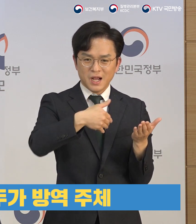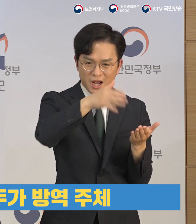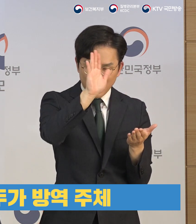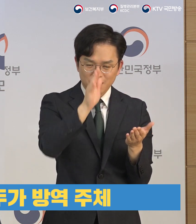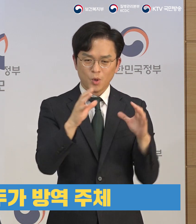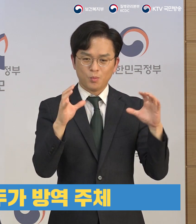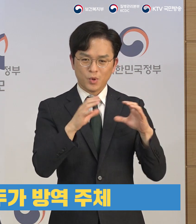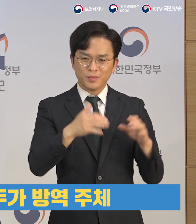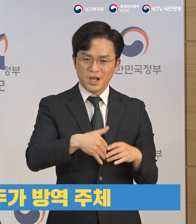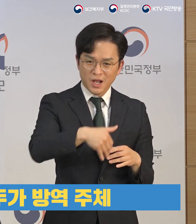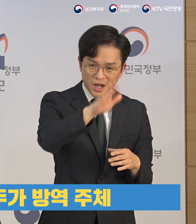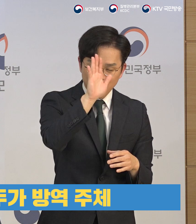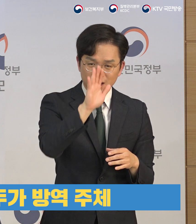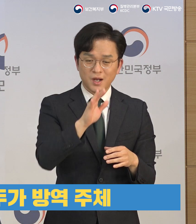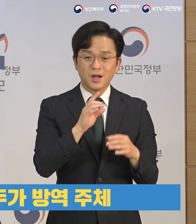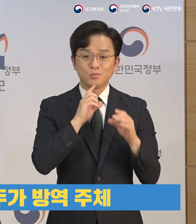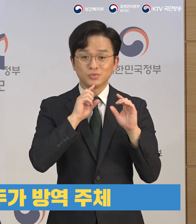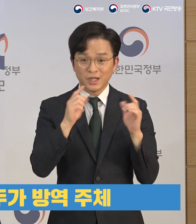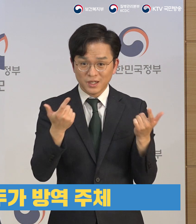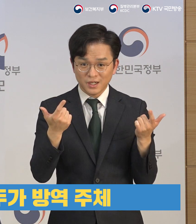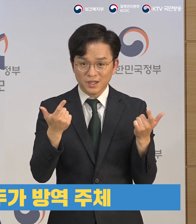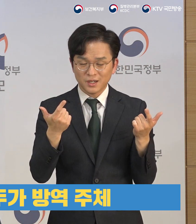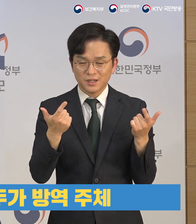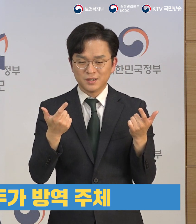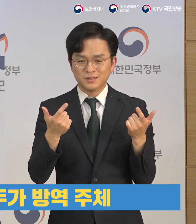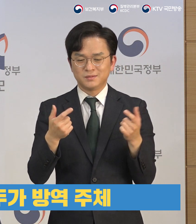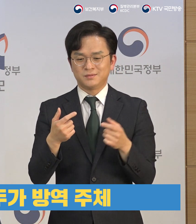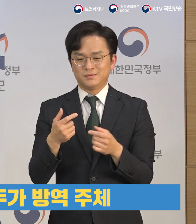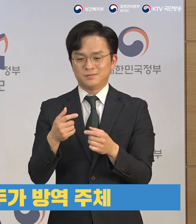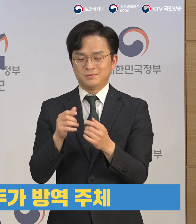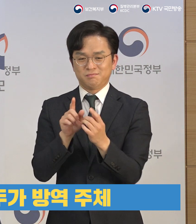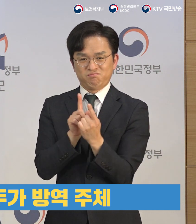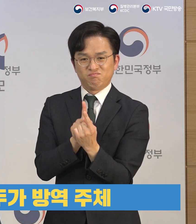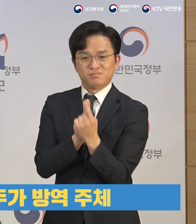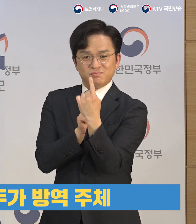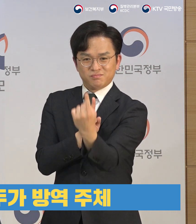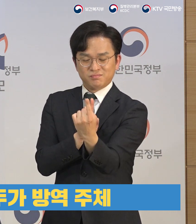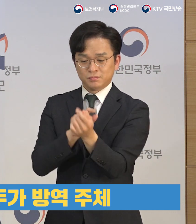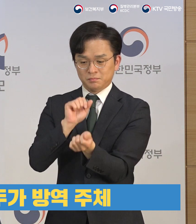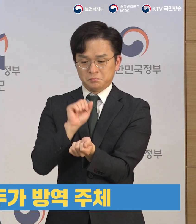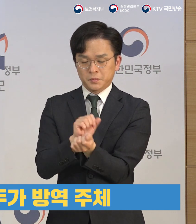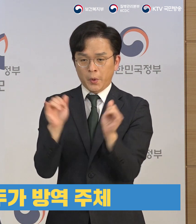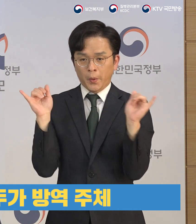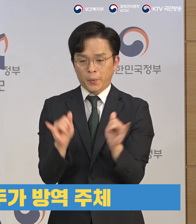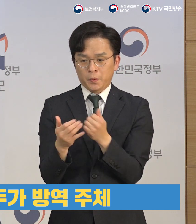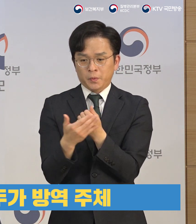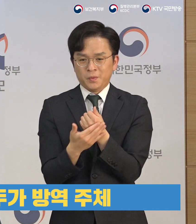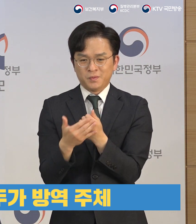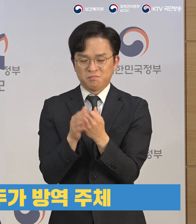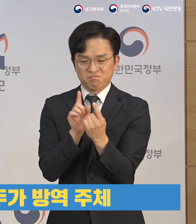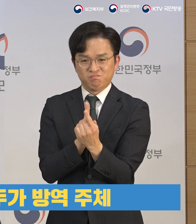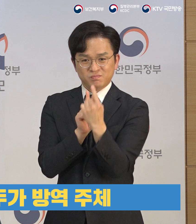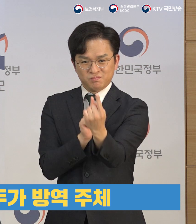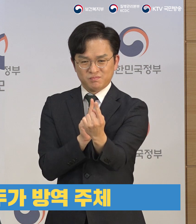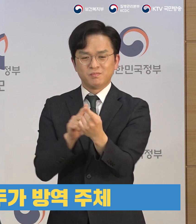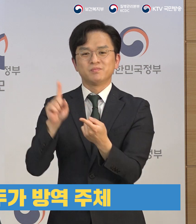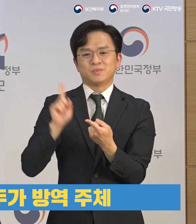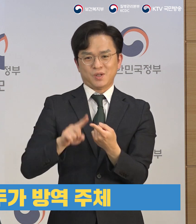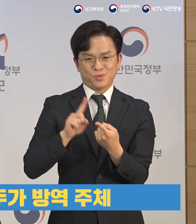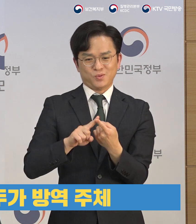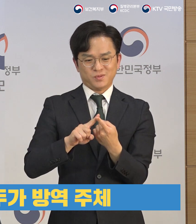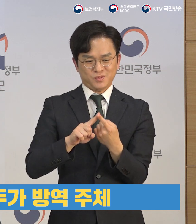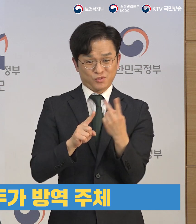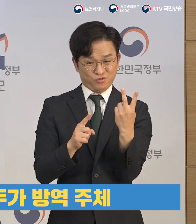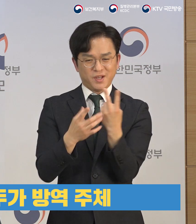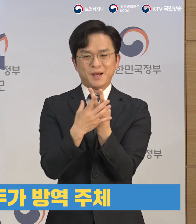보상 하되 결국 국민 개개인과 우리 사회 모두가 스스로 방역에 책임을 지는 방역 주체가 된다는